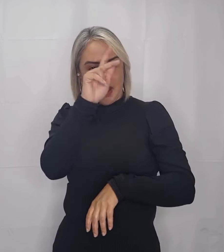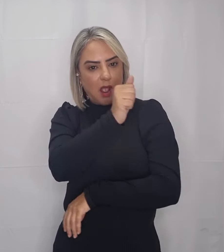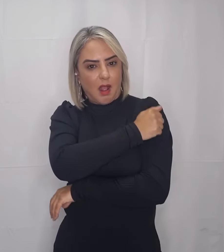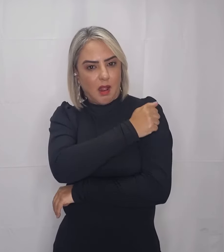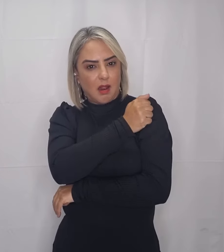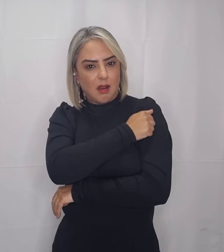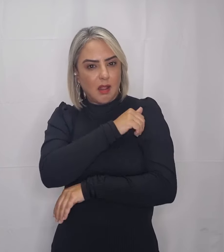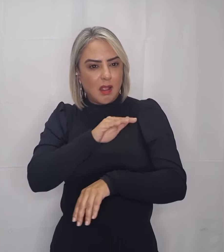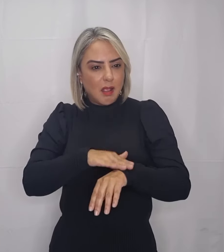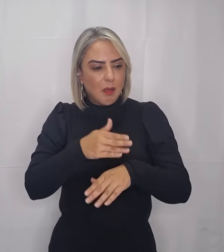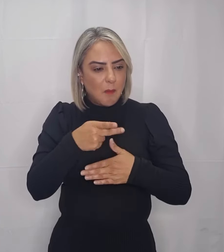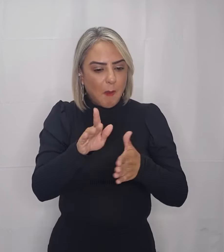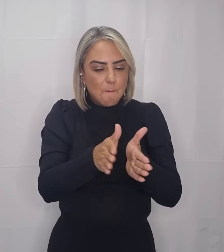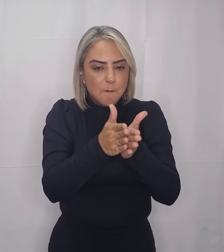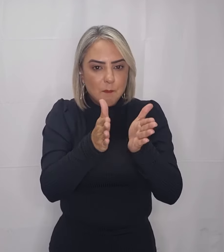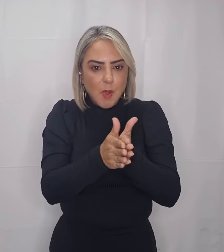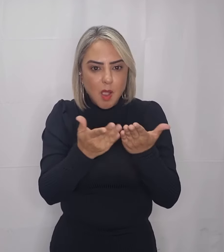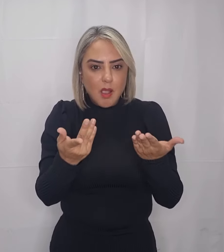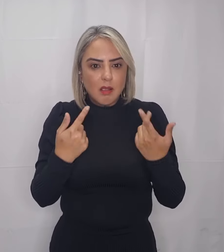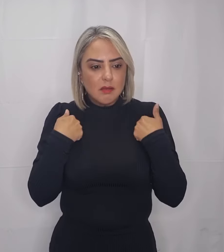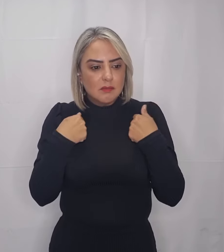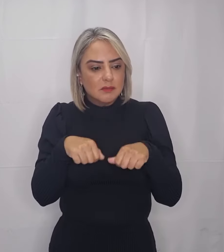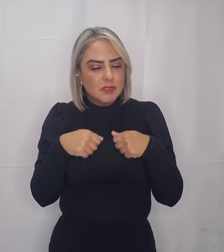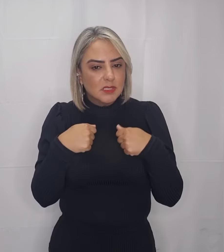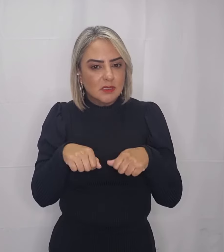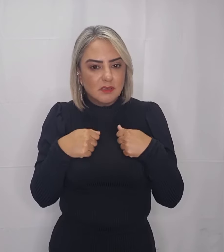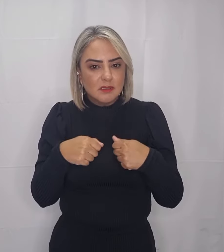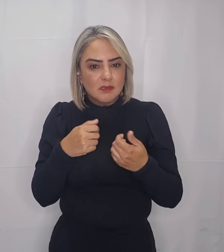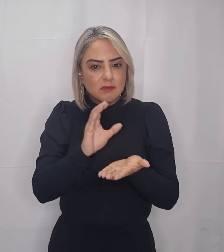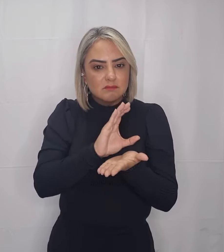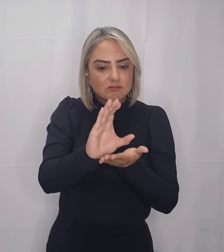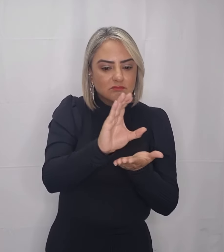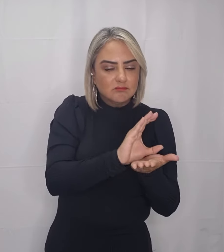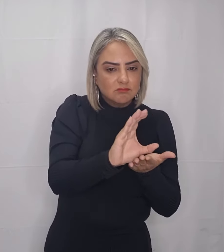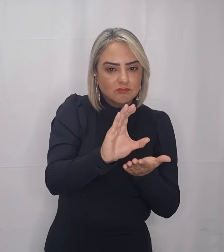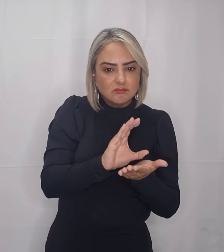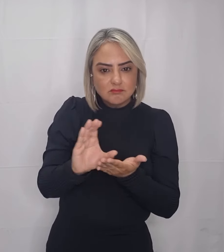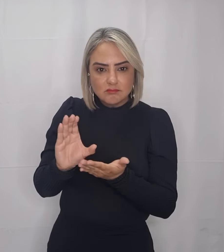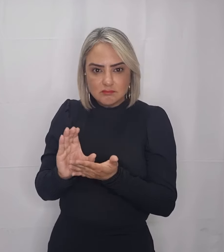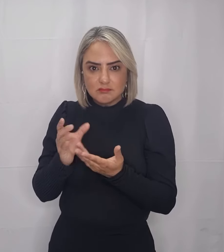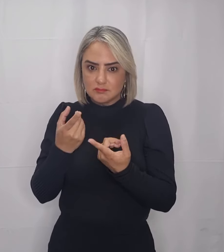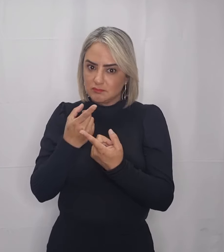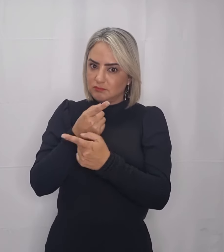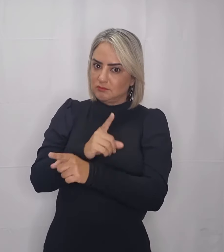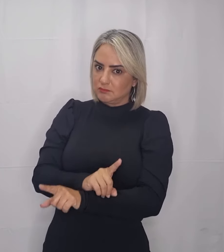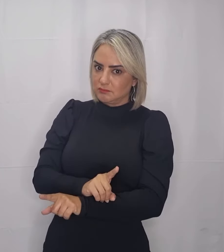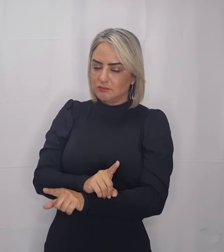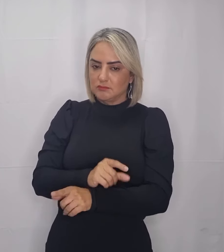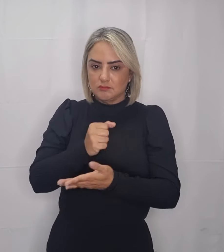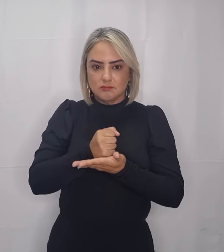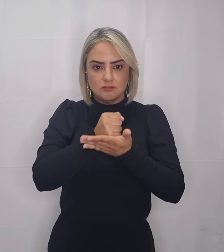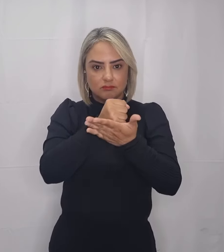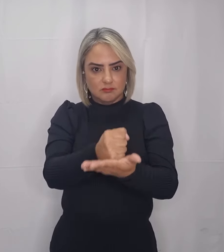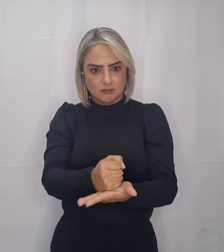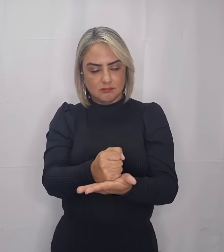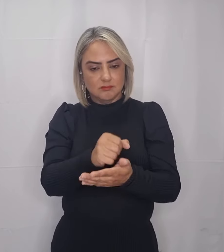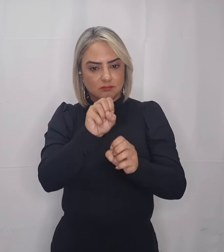pobres, que mais precisam de investimentos. Ao contrário, oferecer um ensino ainda